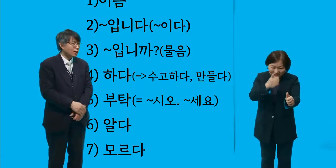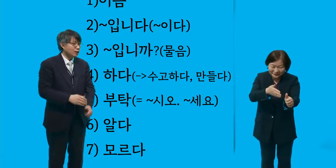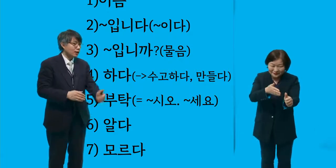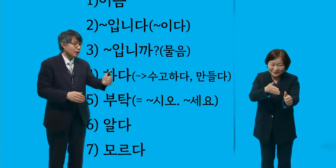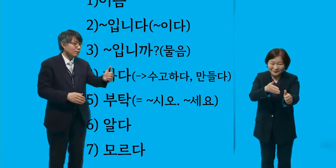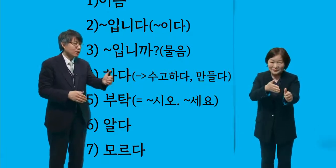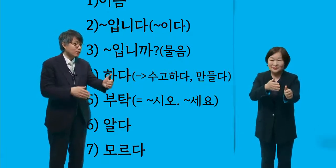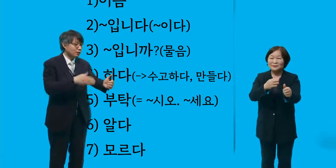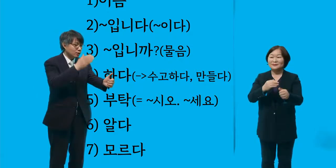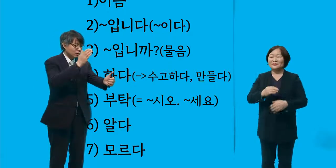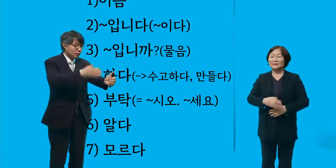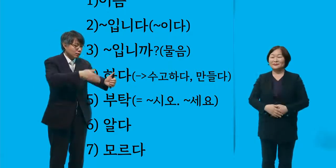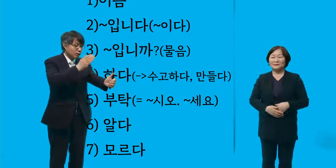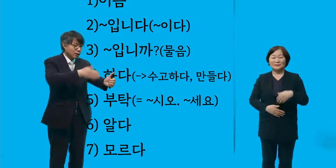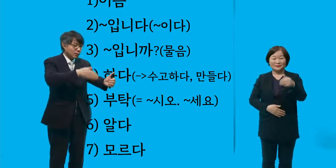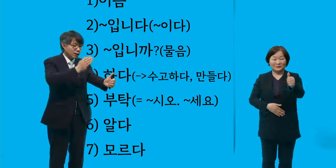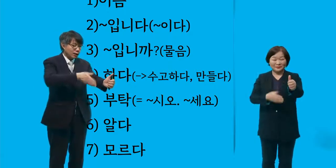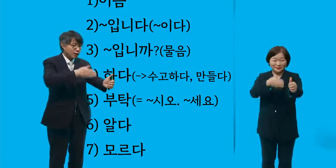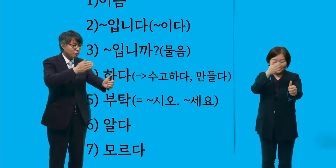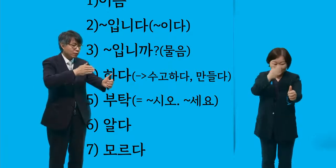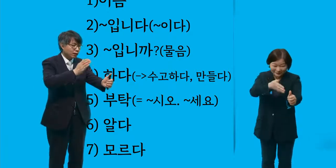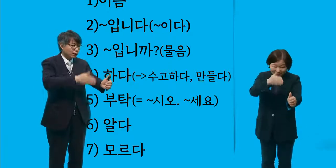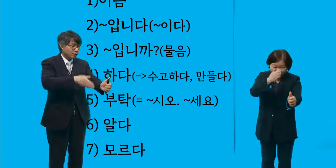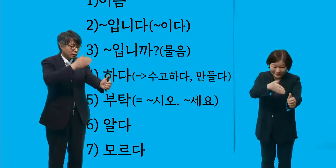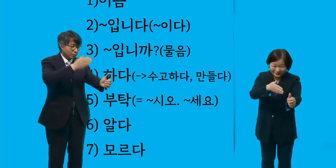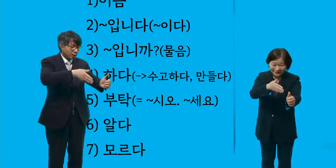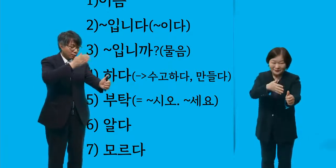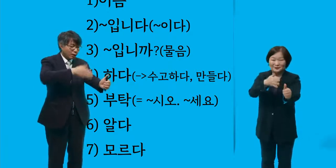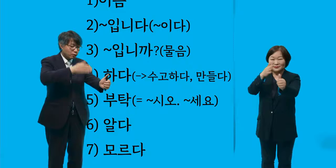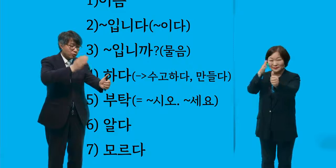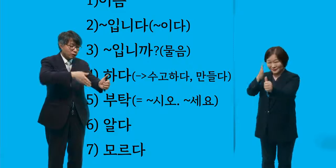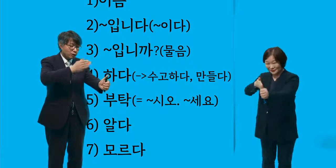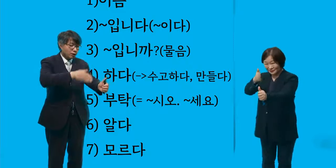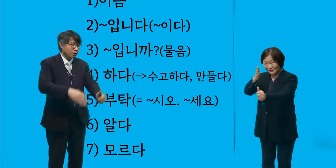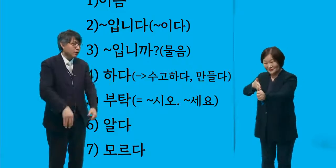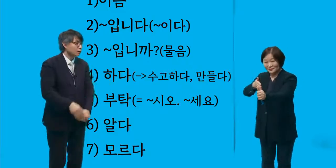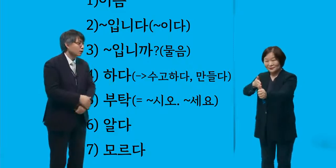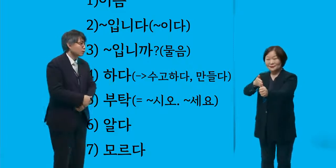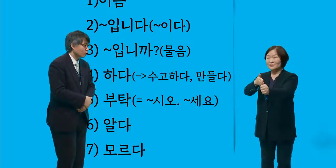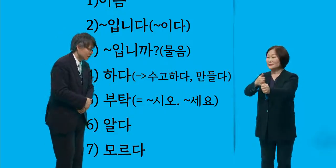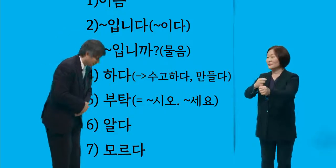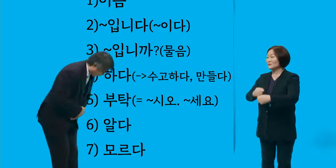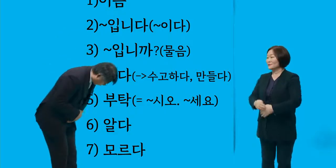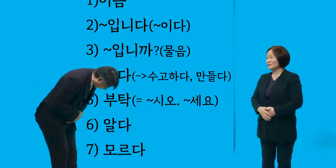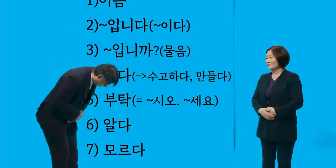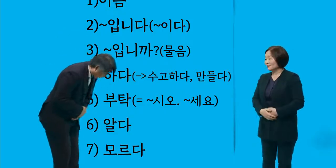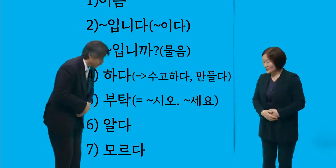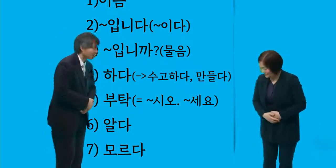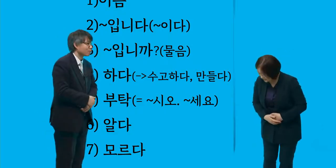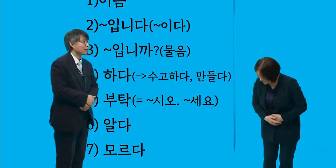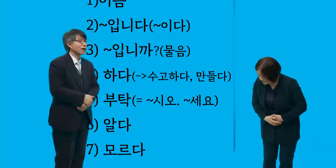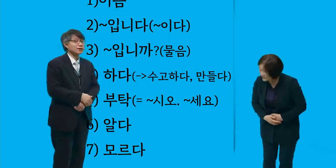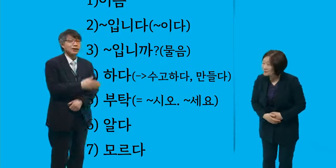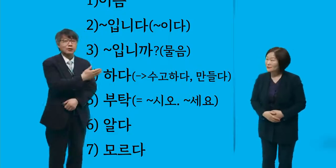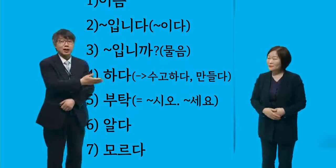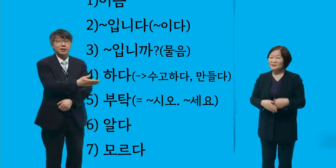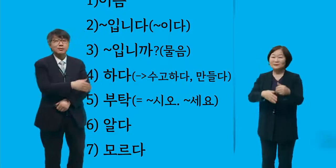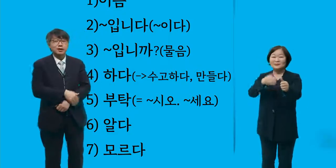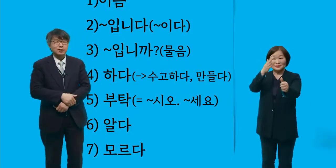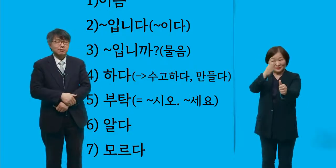자, 사람이 있으면 이 사람에게 부탁하는 겁니다. 이렇게 뭐 해주세요. 이런 거죠. 해주세요. 이렇게 부탁하는 거라고 생각하시면 되겠습니다.